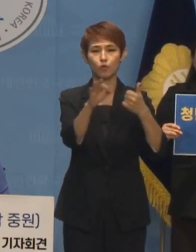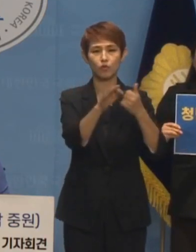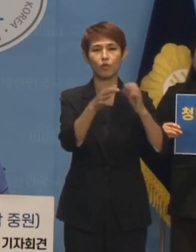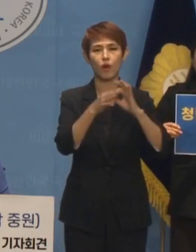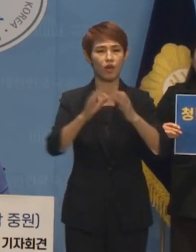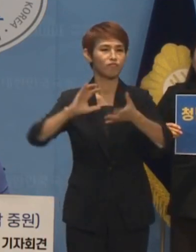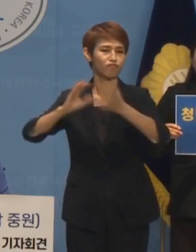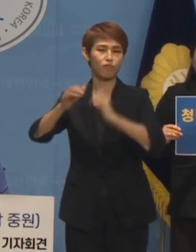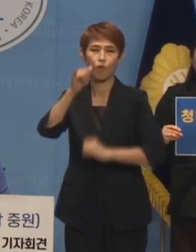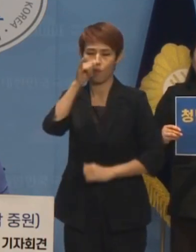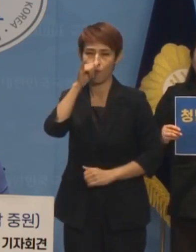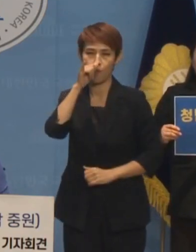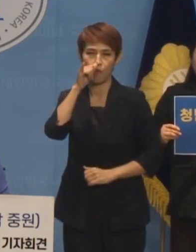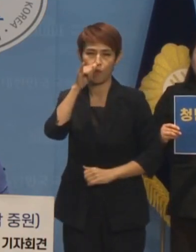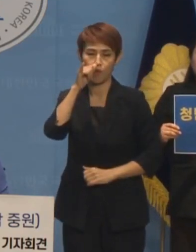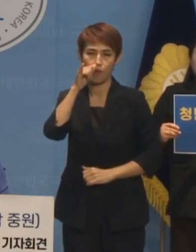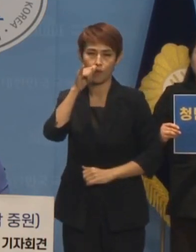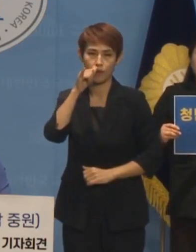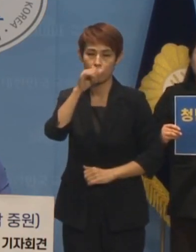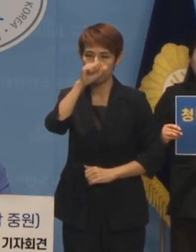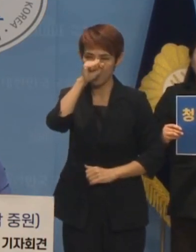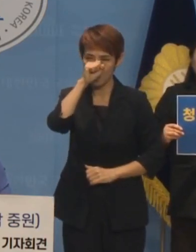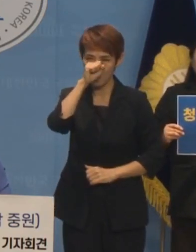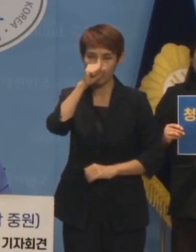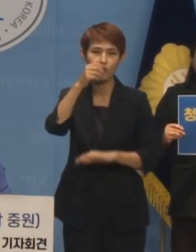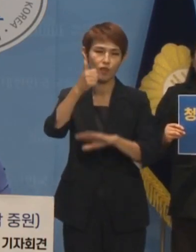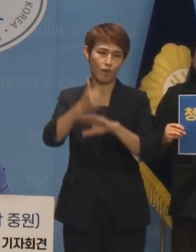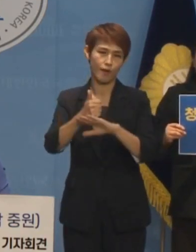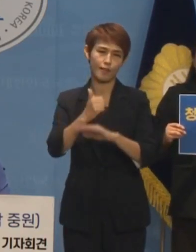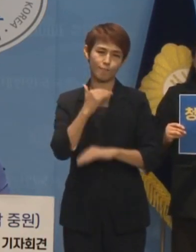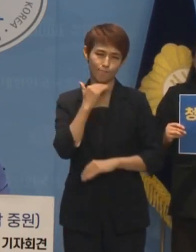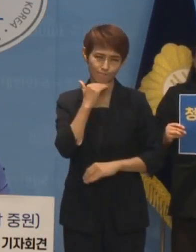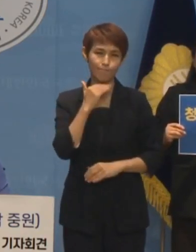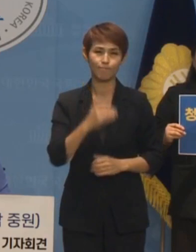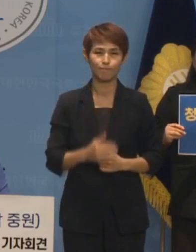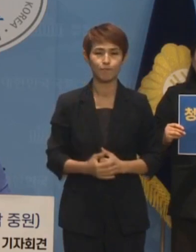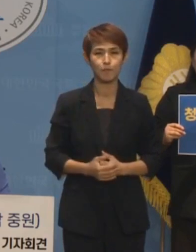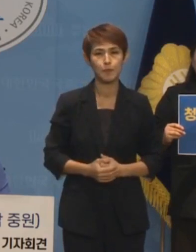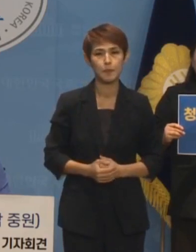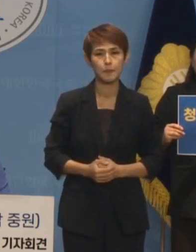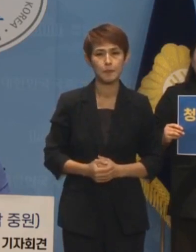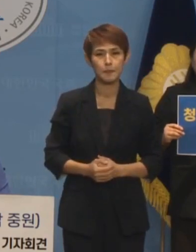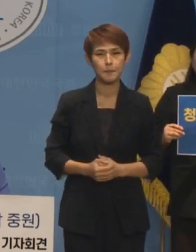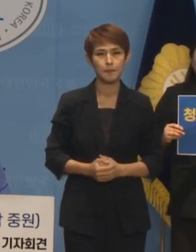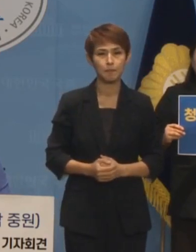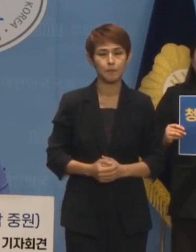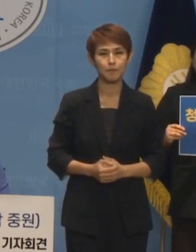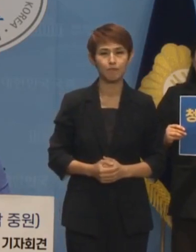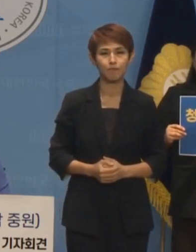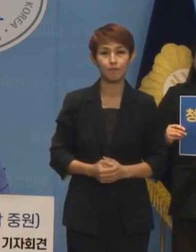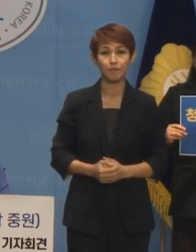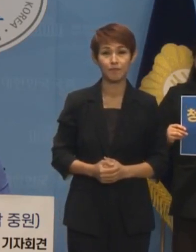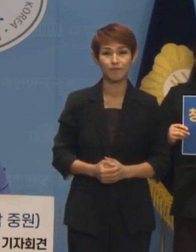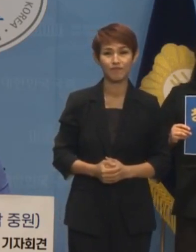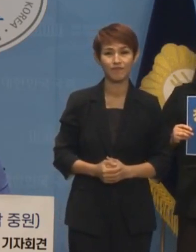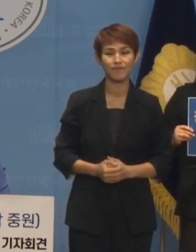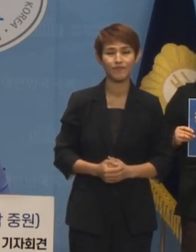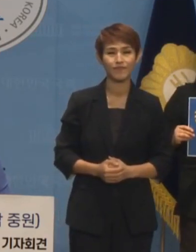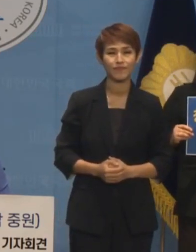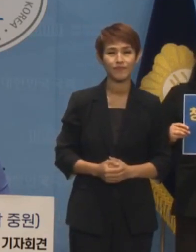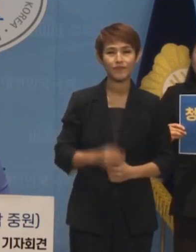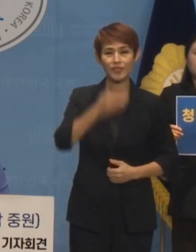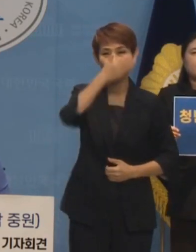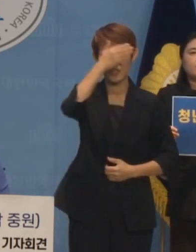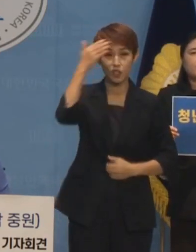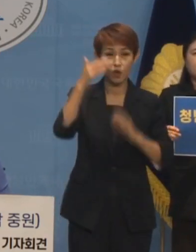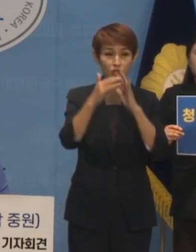텐데, 조례 논의가 있을 텐데 좋은 성과가 있었으면 좋겠다는 바람입니다. 네, 청년들